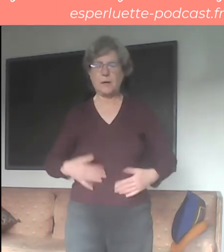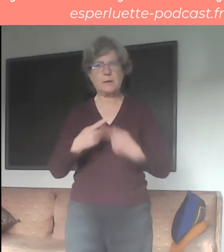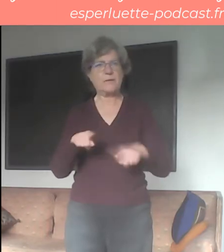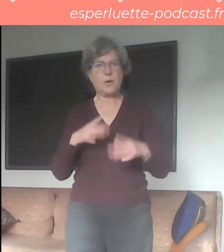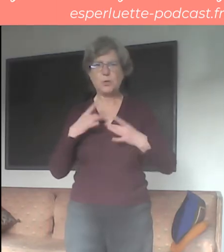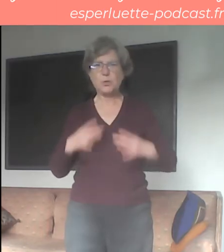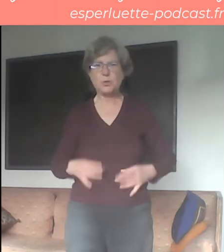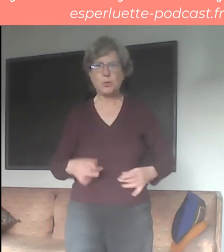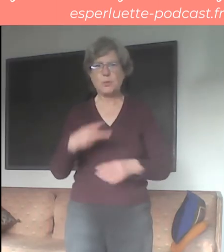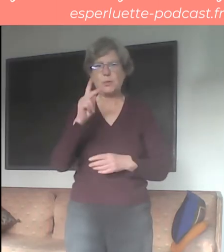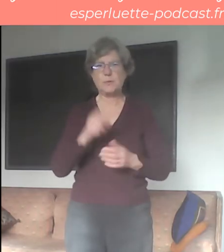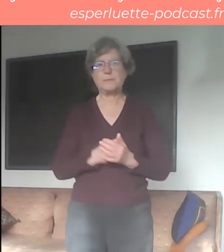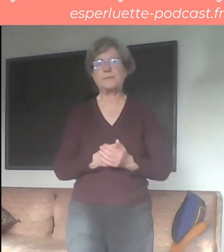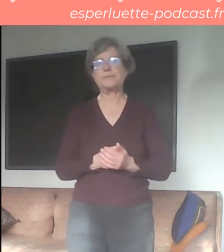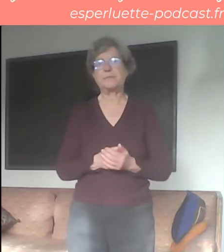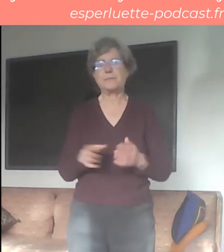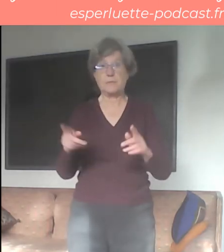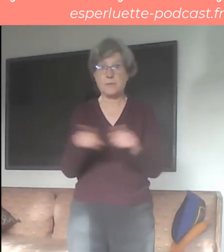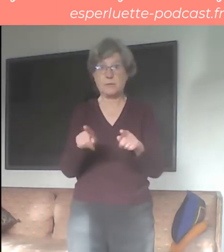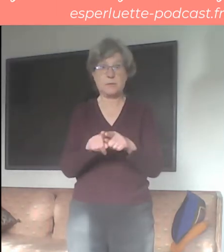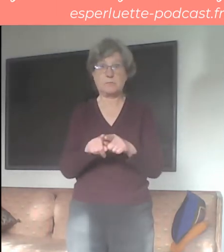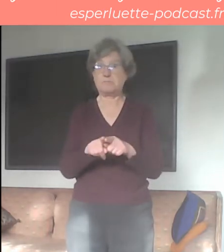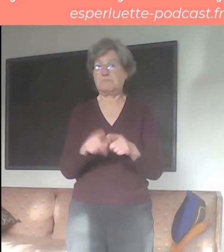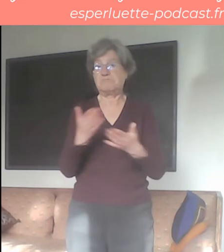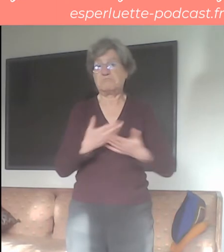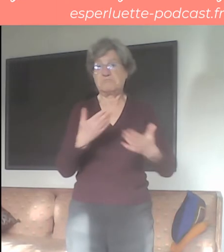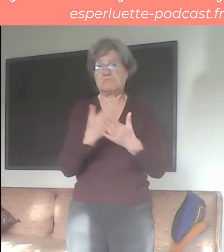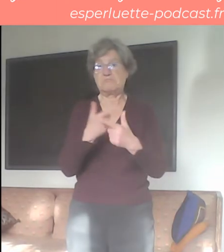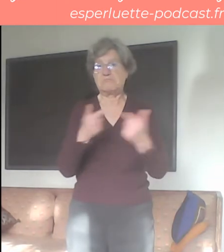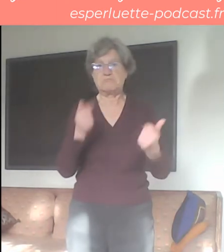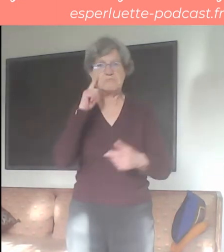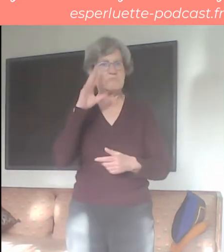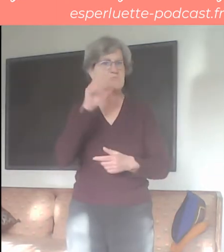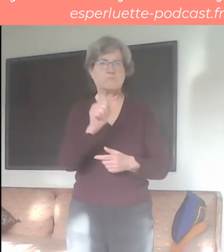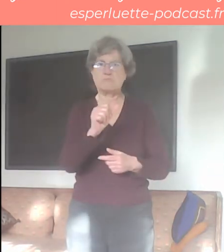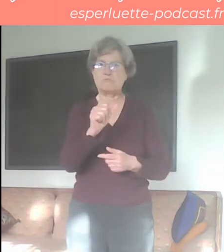et beaucoup de ceux-là ont été rejetés et violemment. Enfin, il y a eu beaucoup de violence.